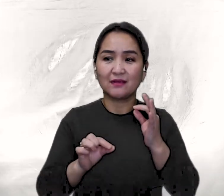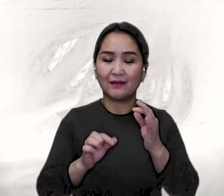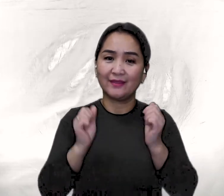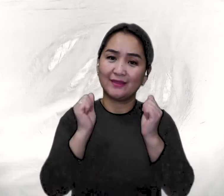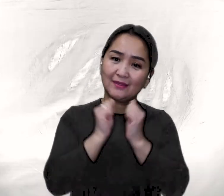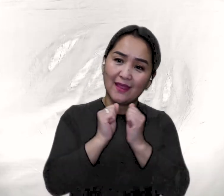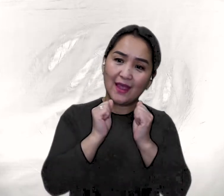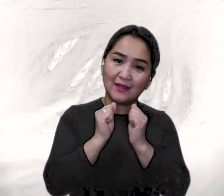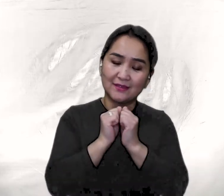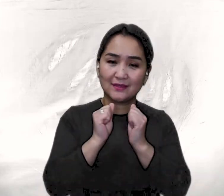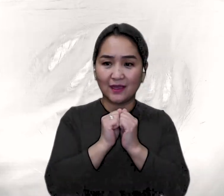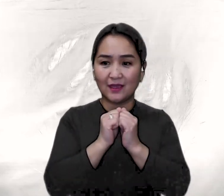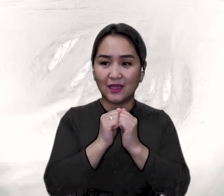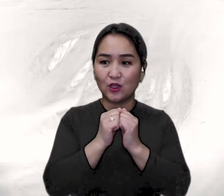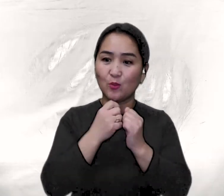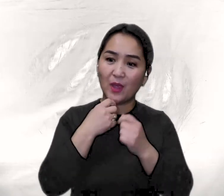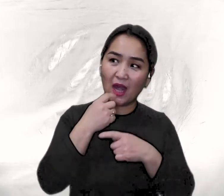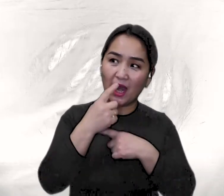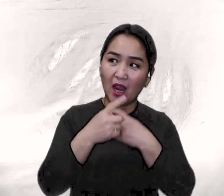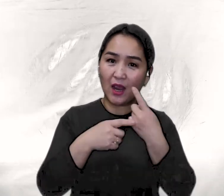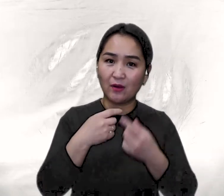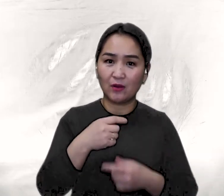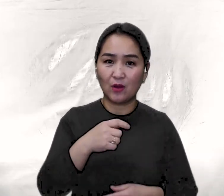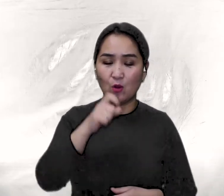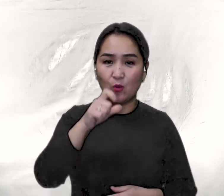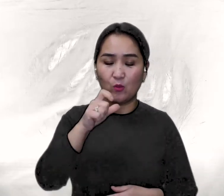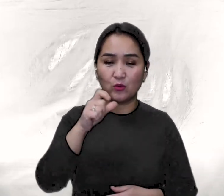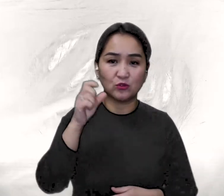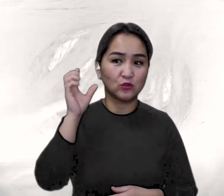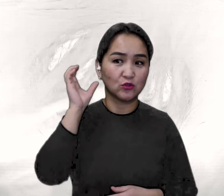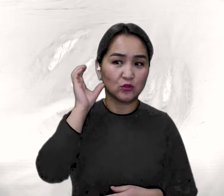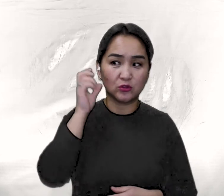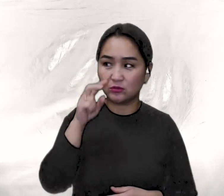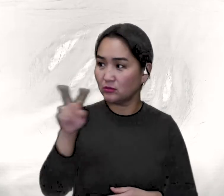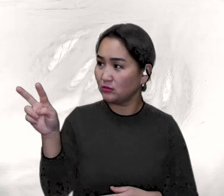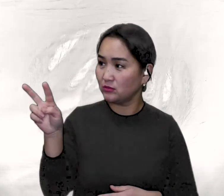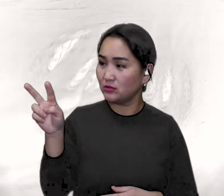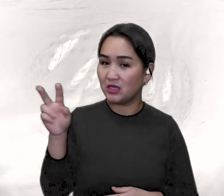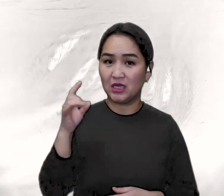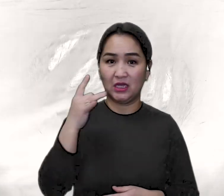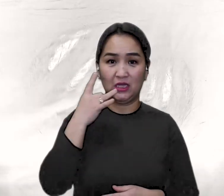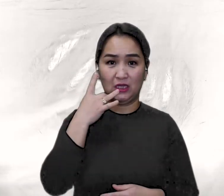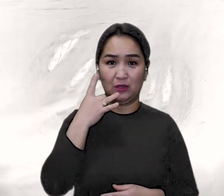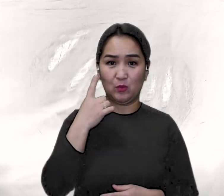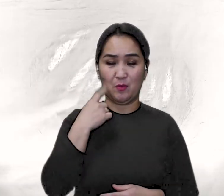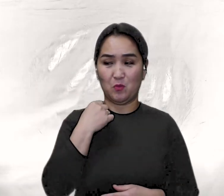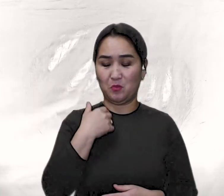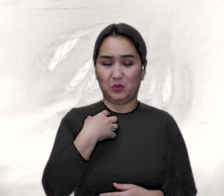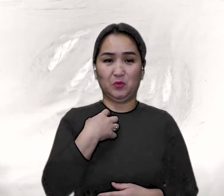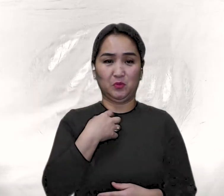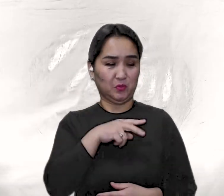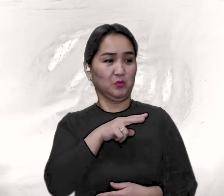ингээ найзтайгаа ч юм ингээ юм яриа явж байгаа гинт яриа сонсчоо зүрчихтэй хүн чи юм уу гэвэл юм